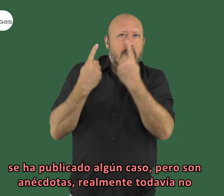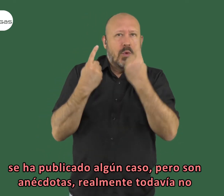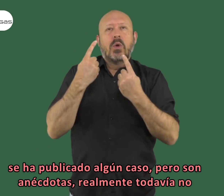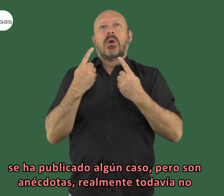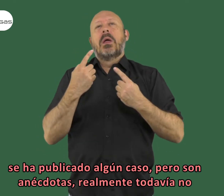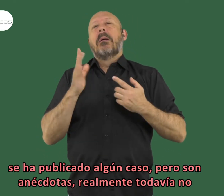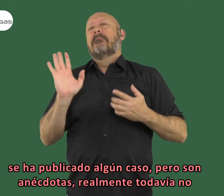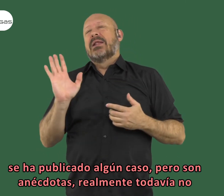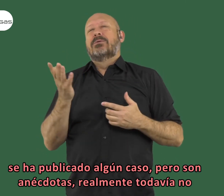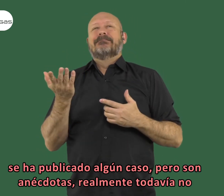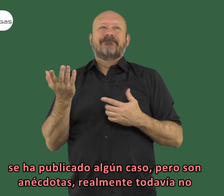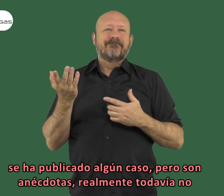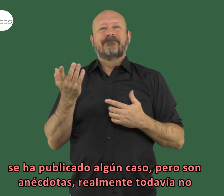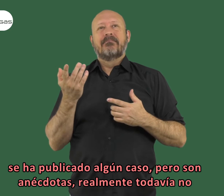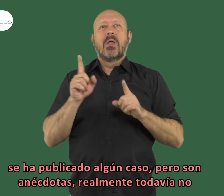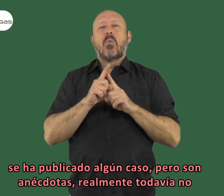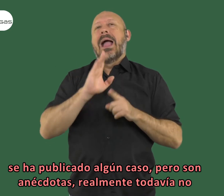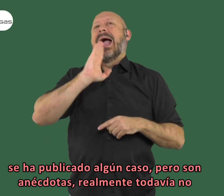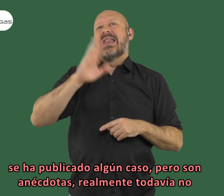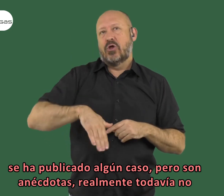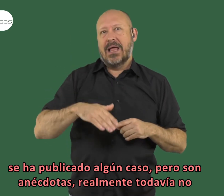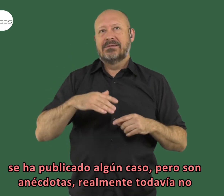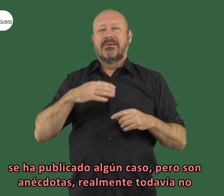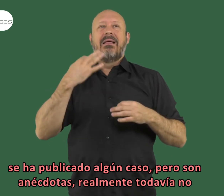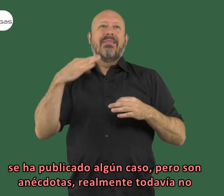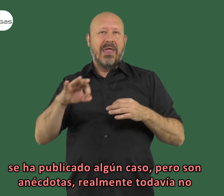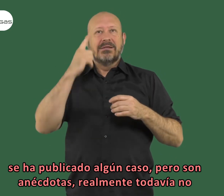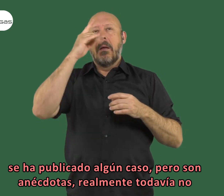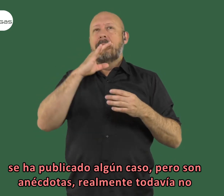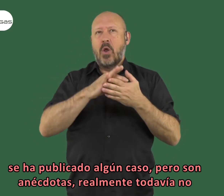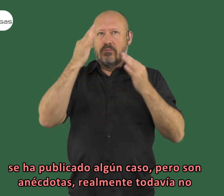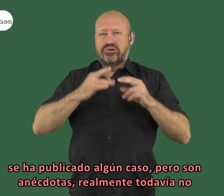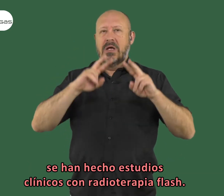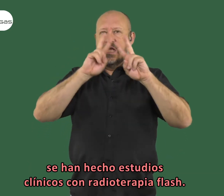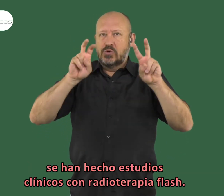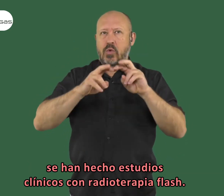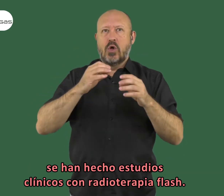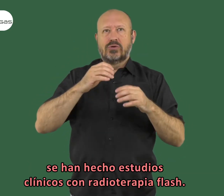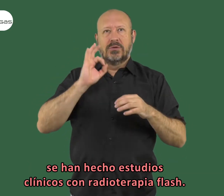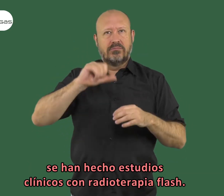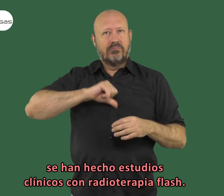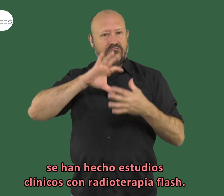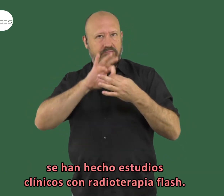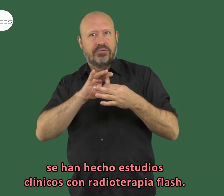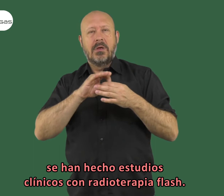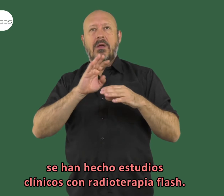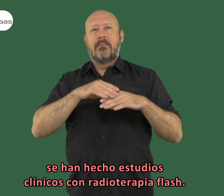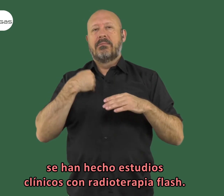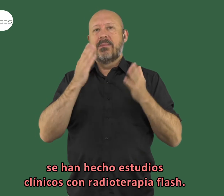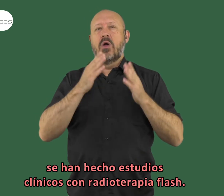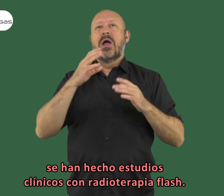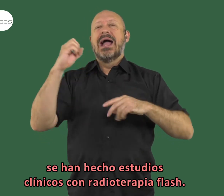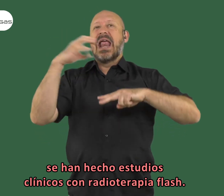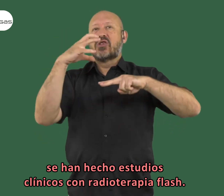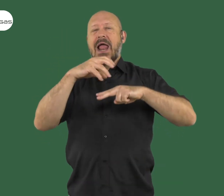algún caso, pero son anécdotas, ¿no? Realmente todavía no se han hecho estudios clínicos